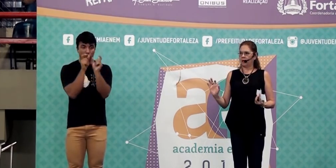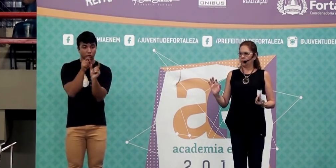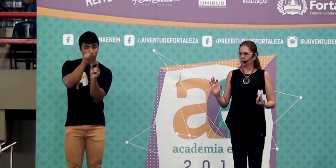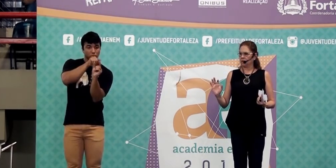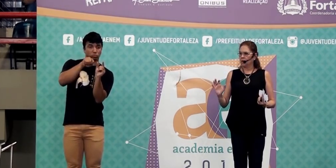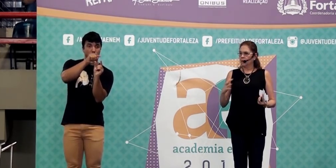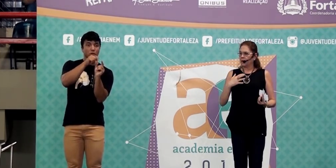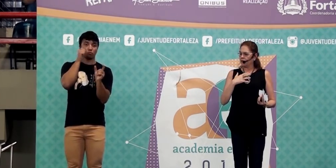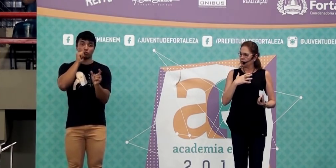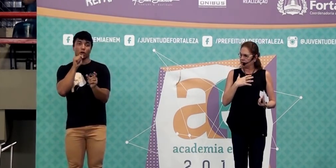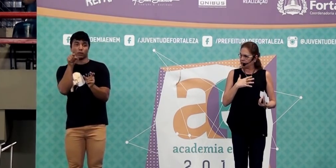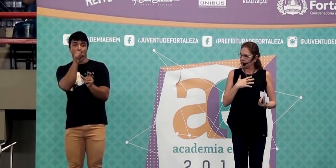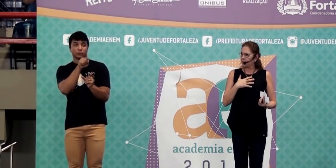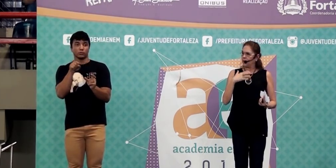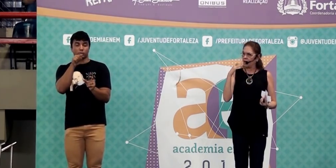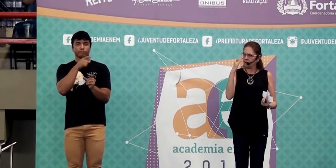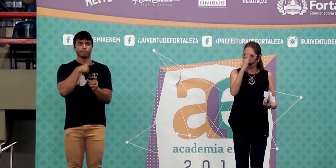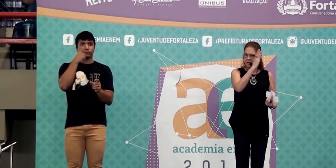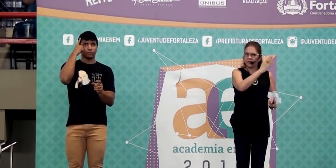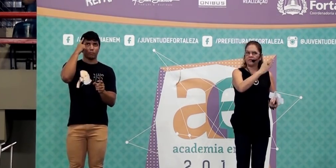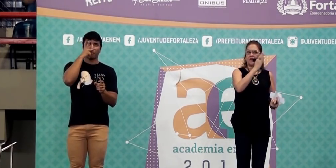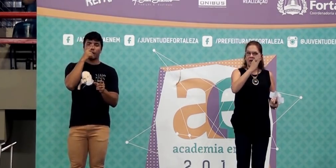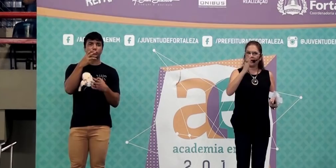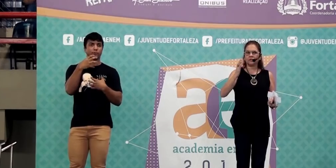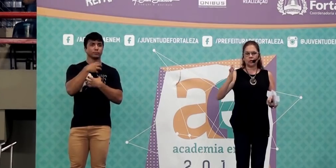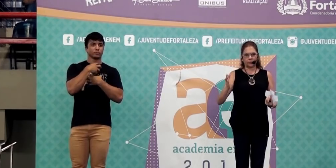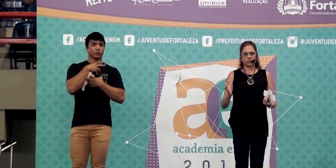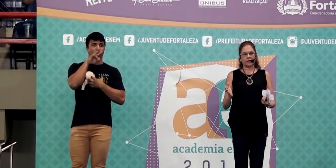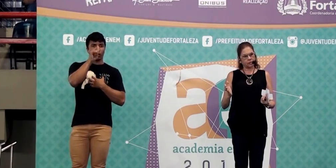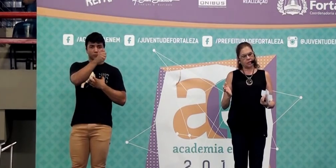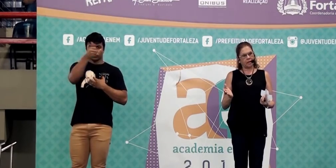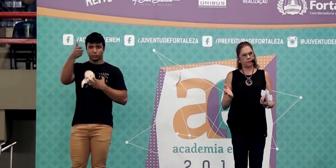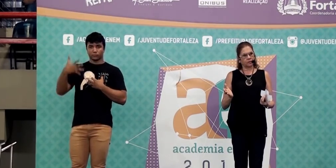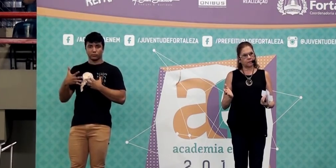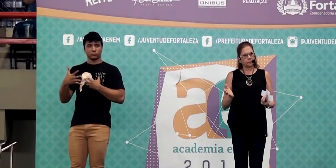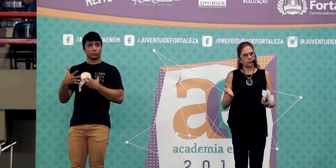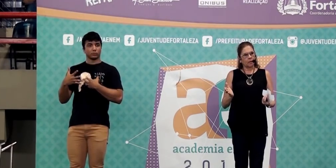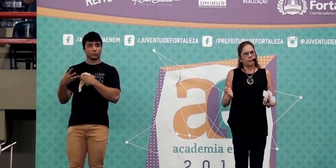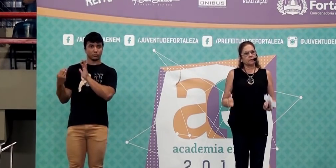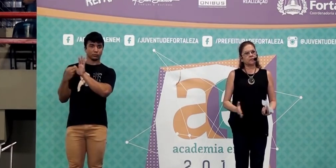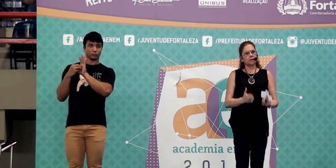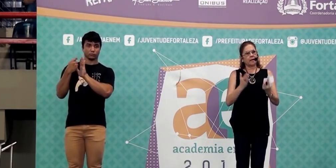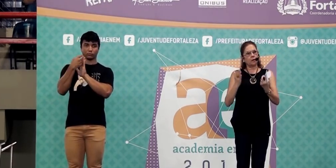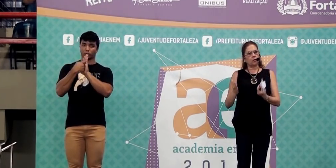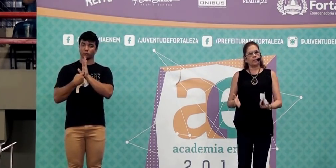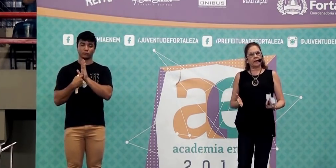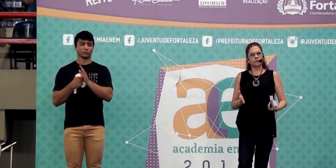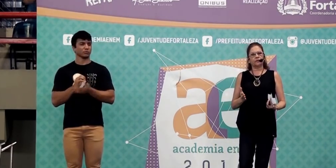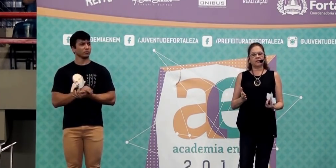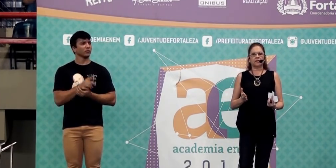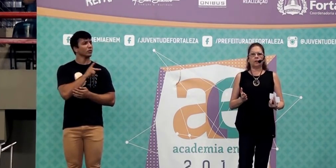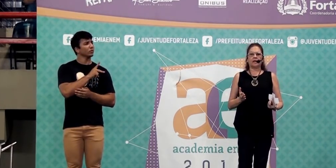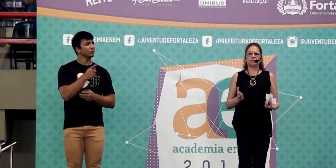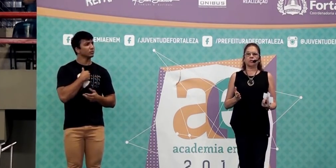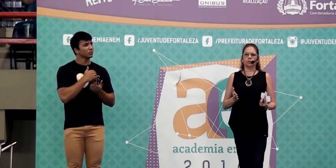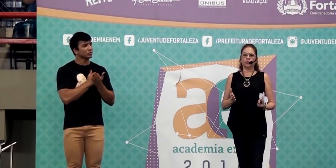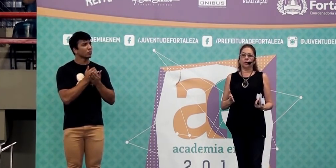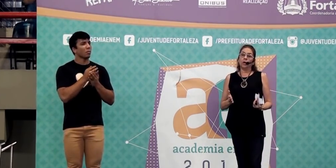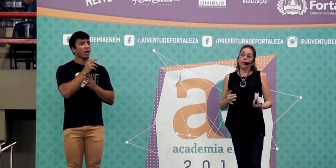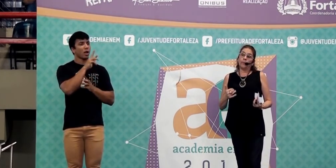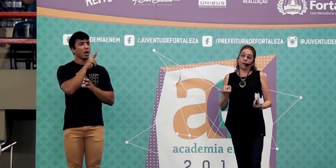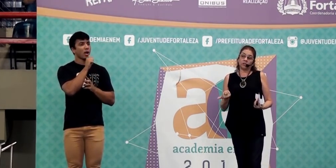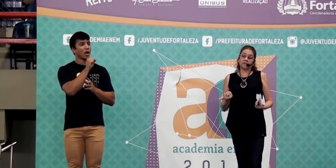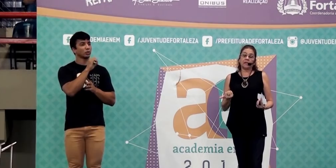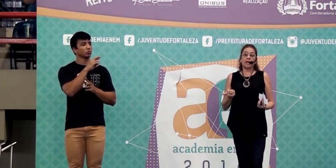3 termos, para você saber que você vai falar sobre os 3 termos. Professora, aí eu começo a fazer o